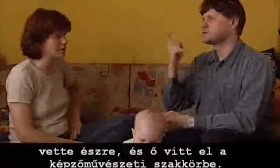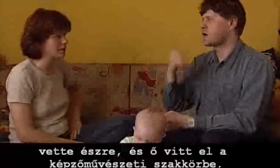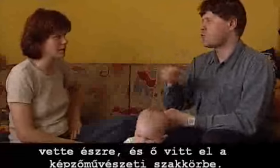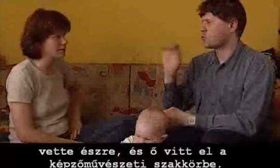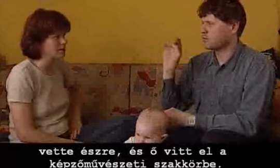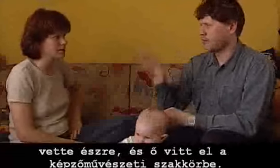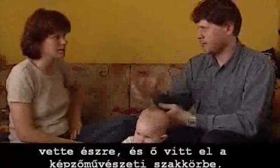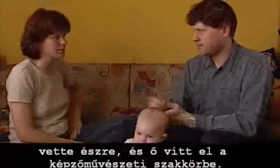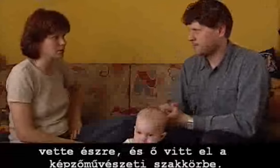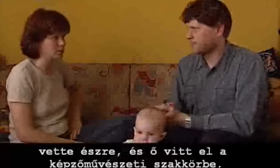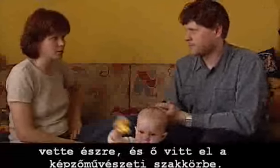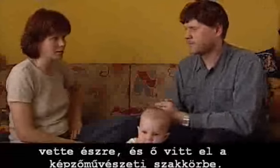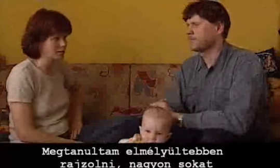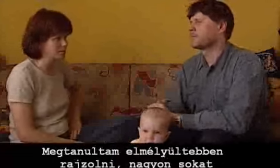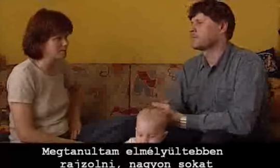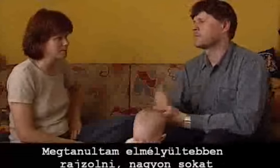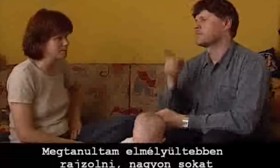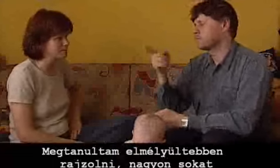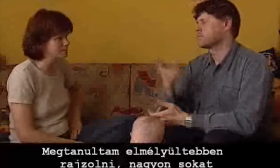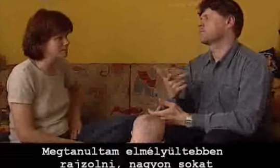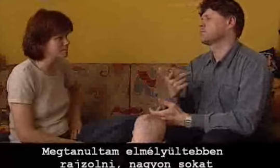képzőművészeti szakkörbe.